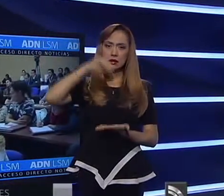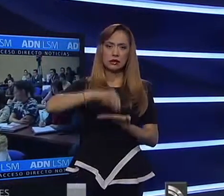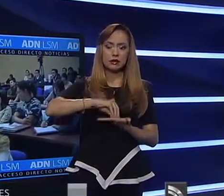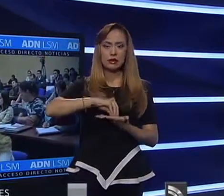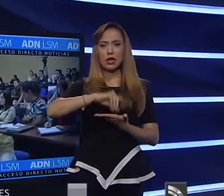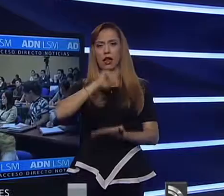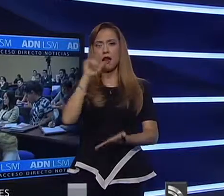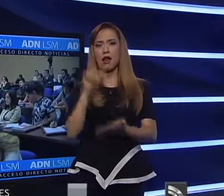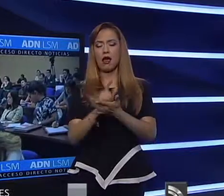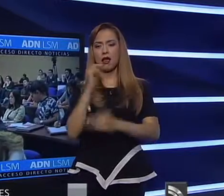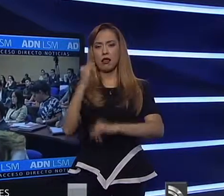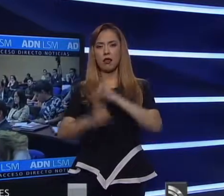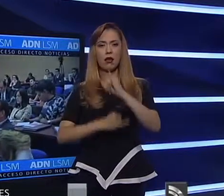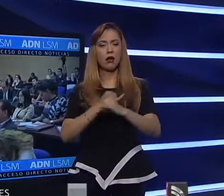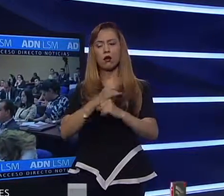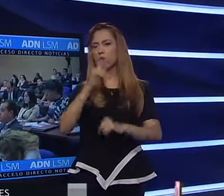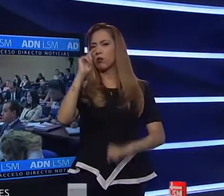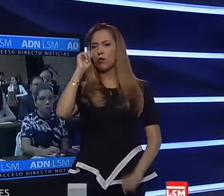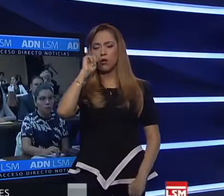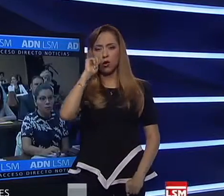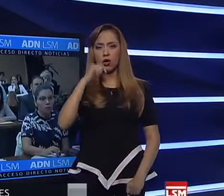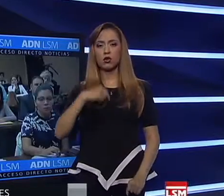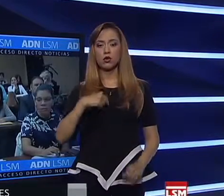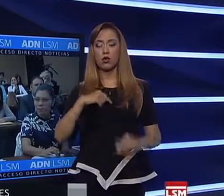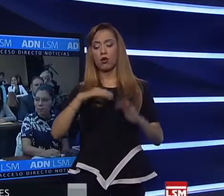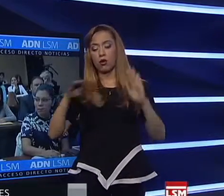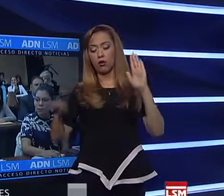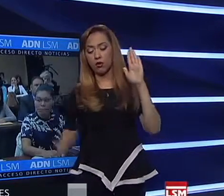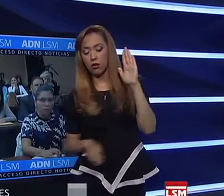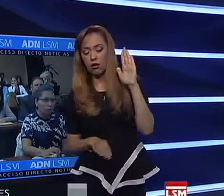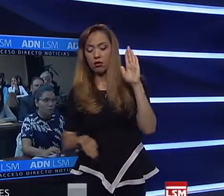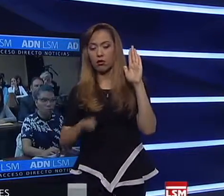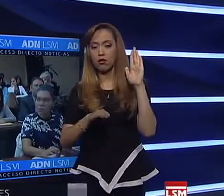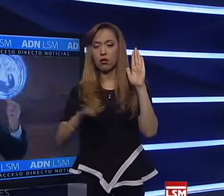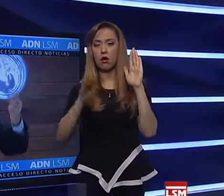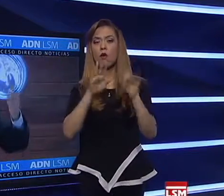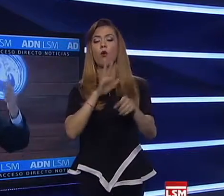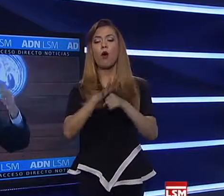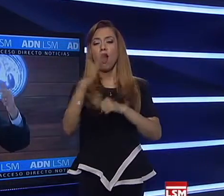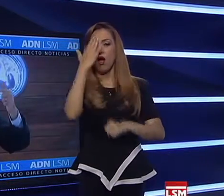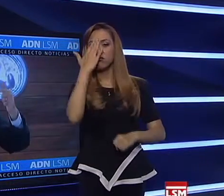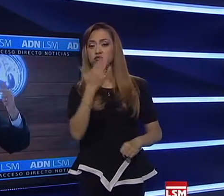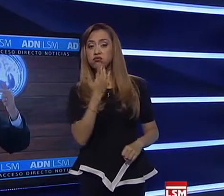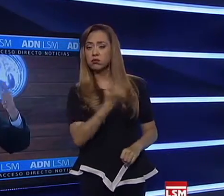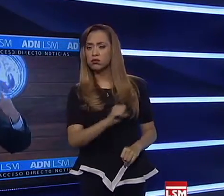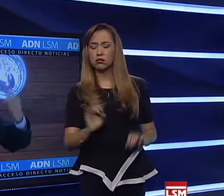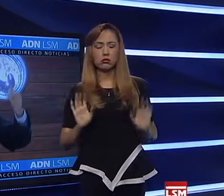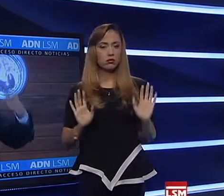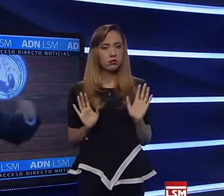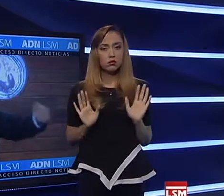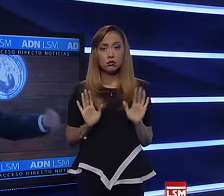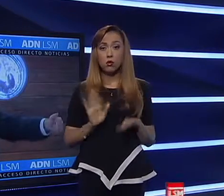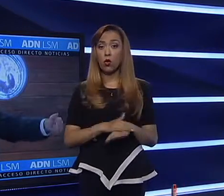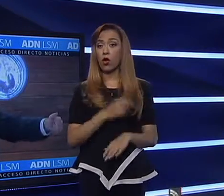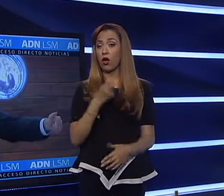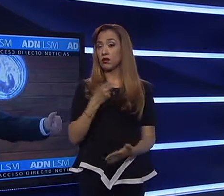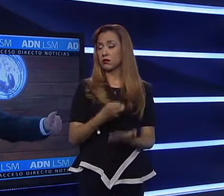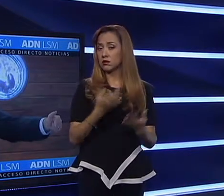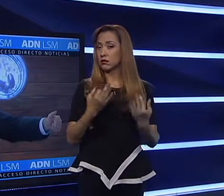de primera o segunda instancia o la especialidad que tengan, pues se trata de un elemento fundamental para el